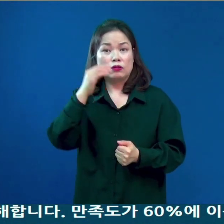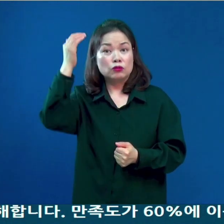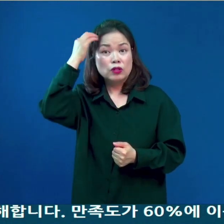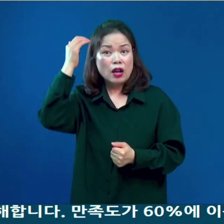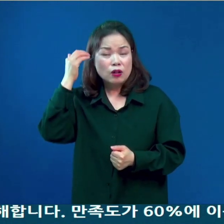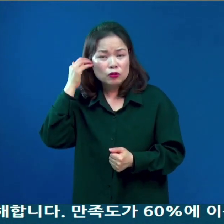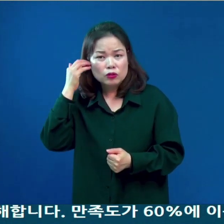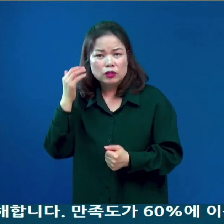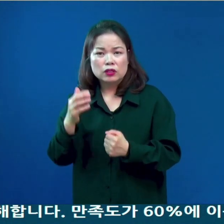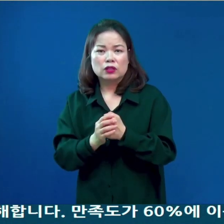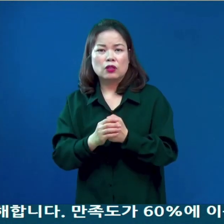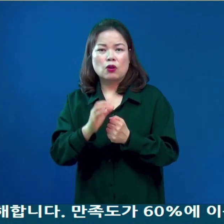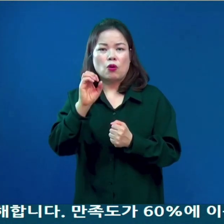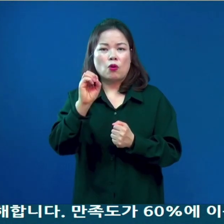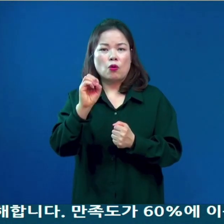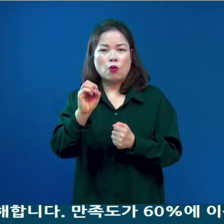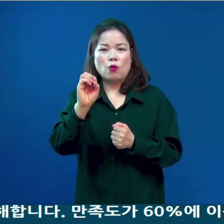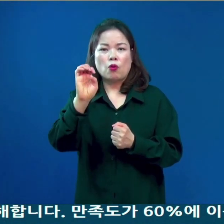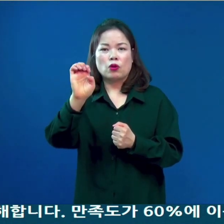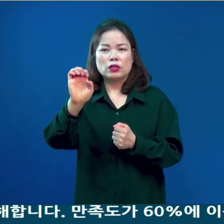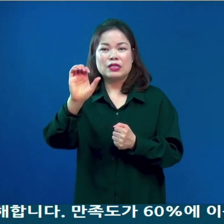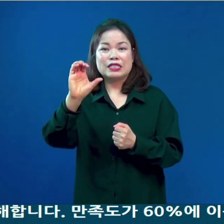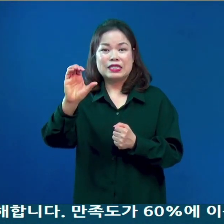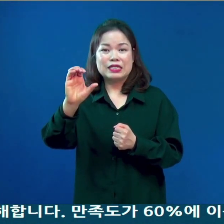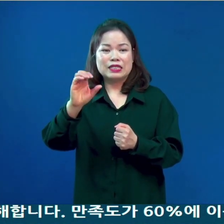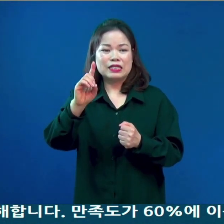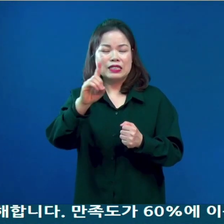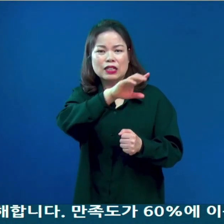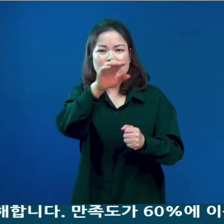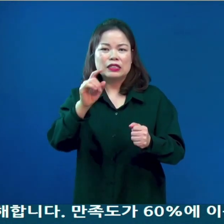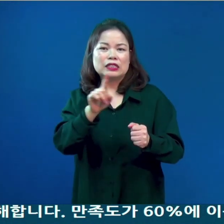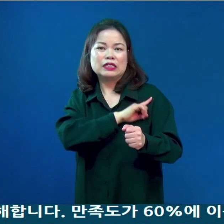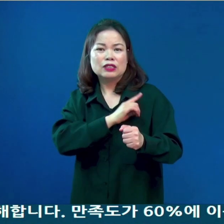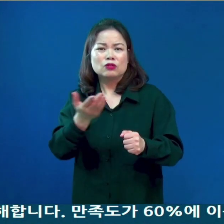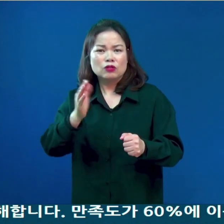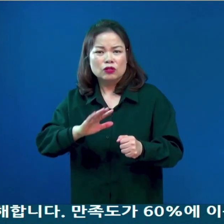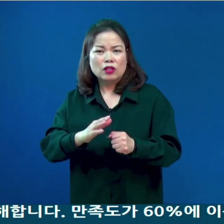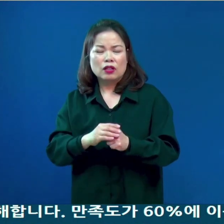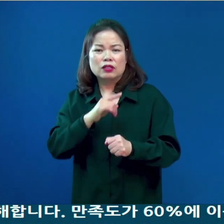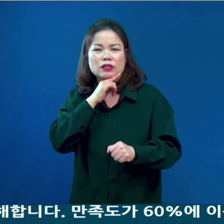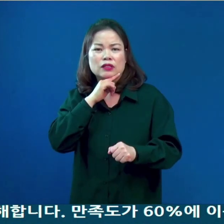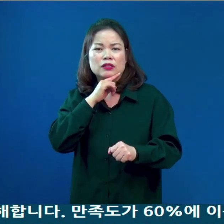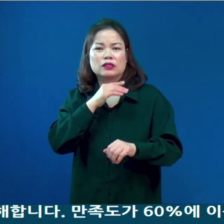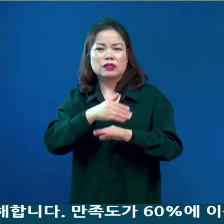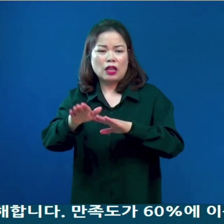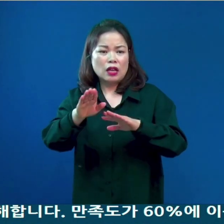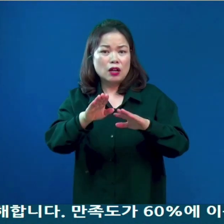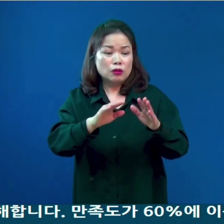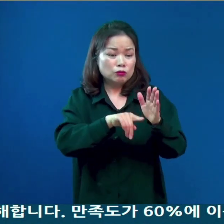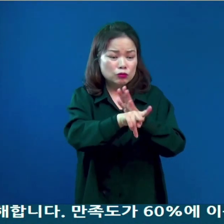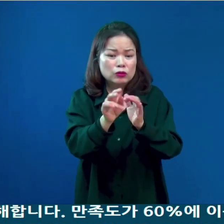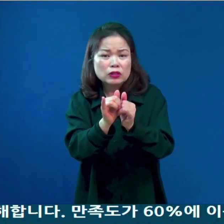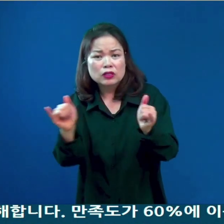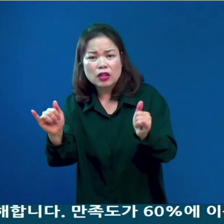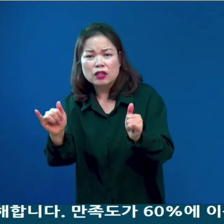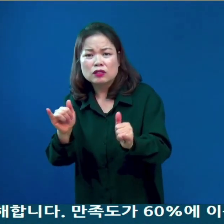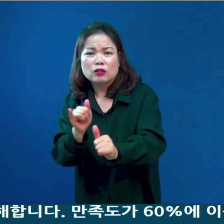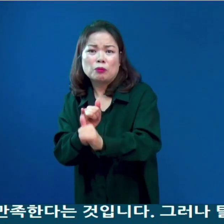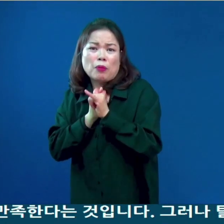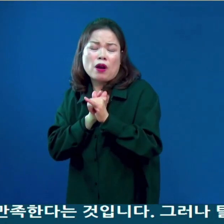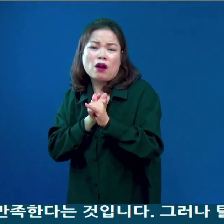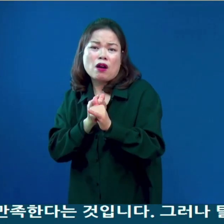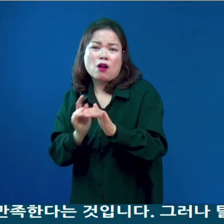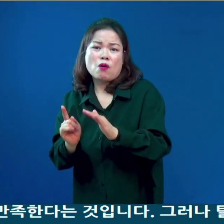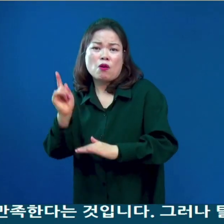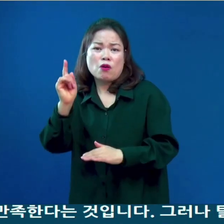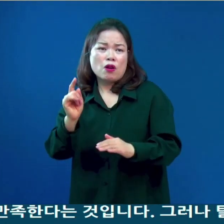OECD 1위입니다. 그러니까 탈북민들의 자살률이 엄청나게 높은 걸 알 수가 있어요. 왜 그럴까? 북한과